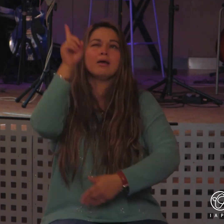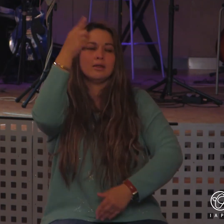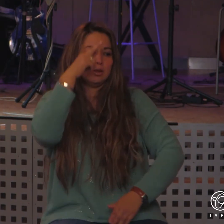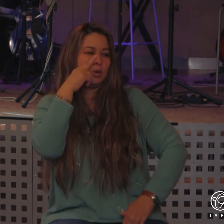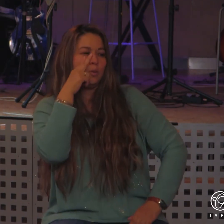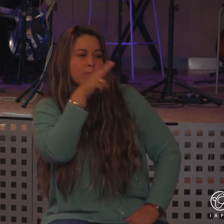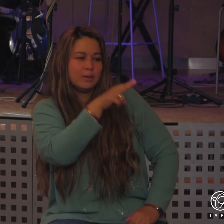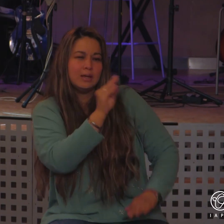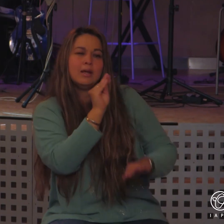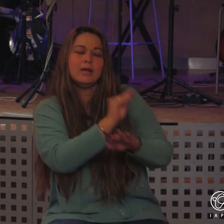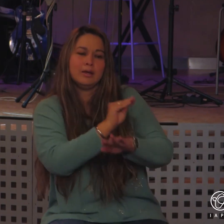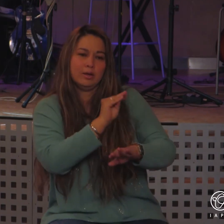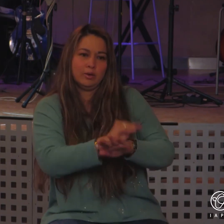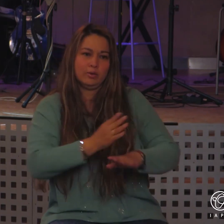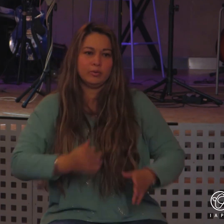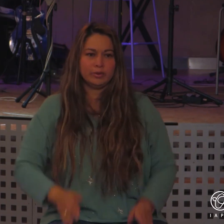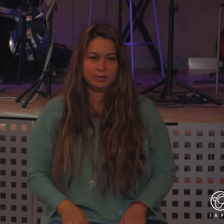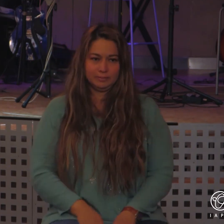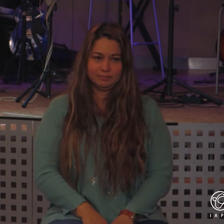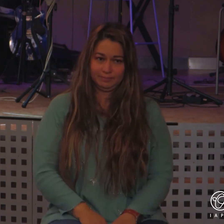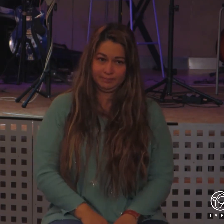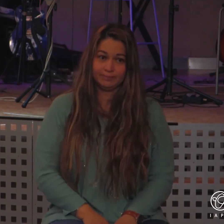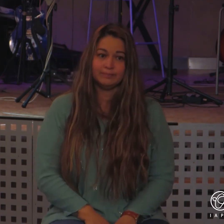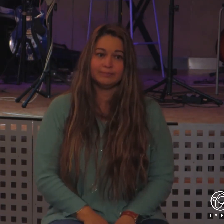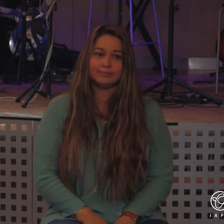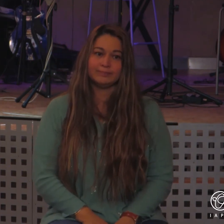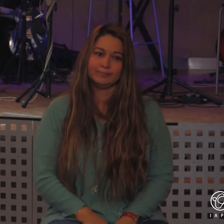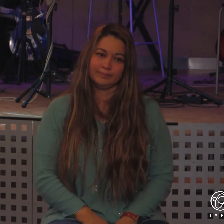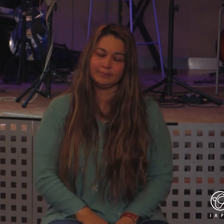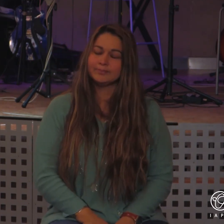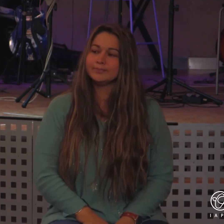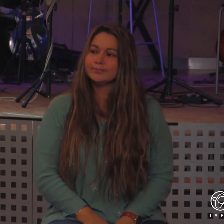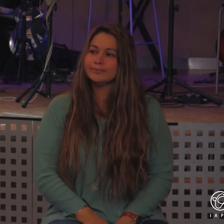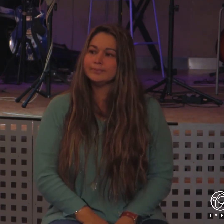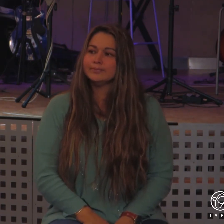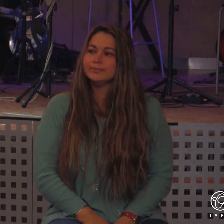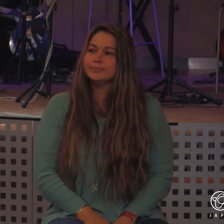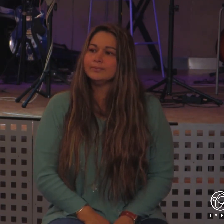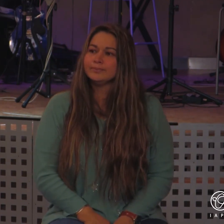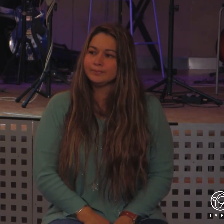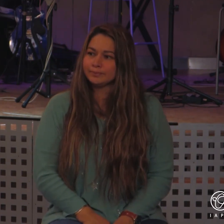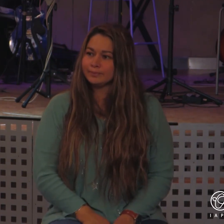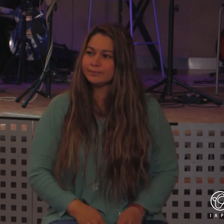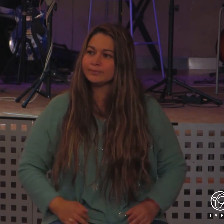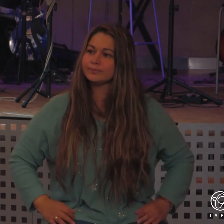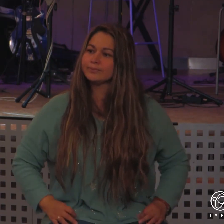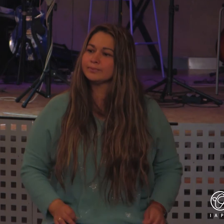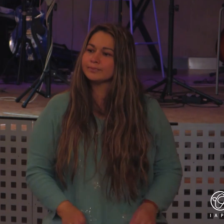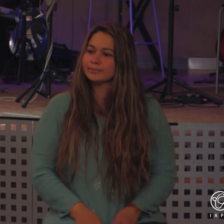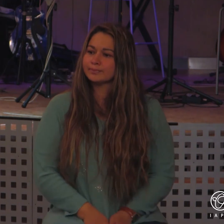leer una versión más extendida para poder entender lo que quiero decir.